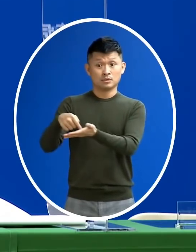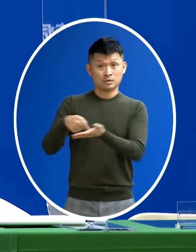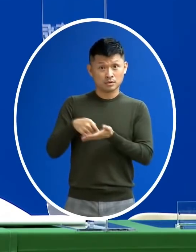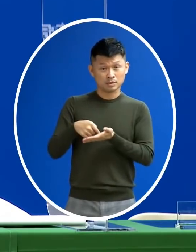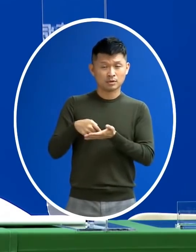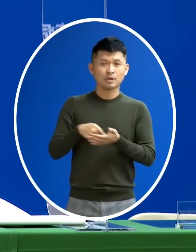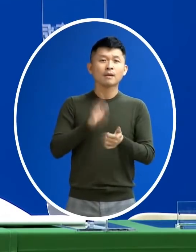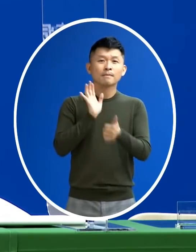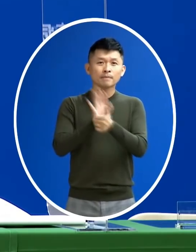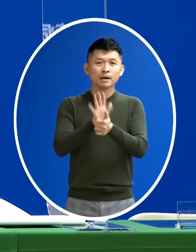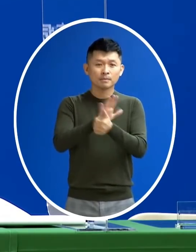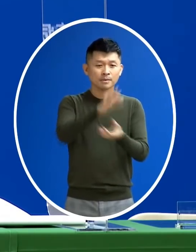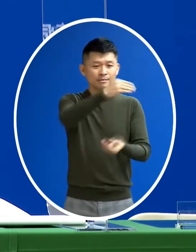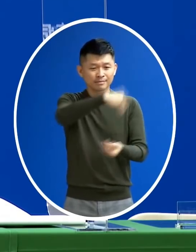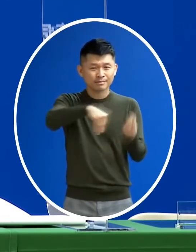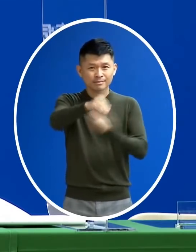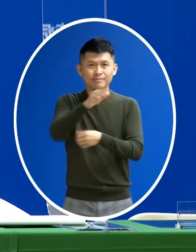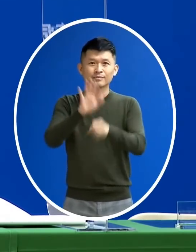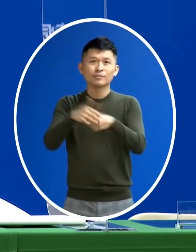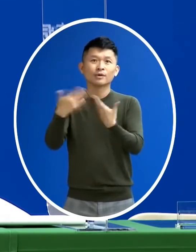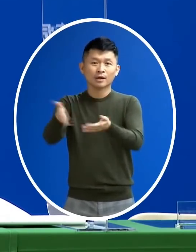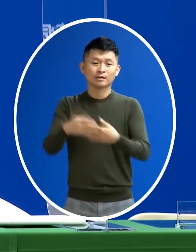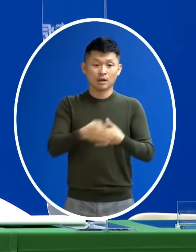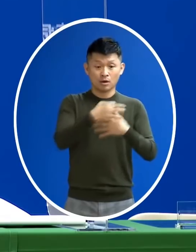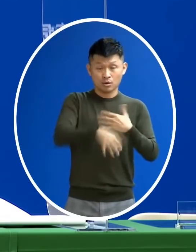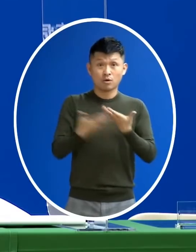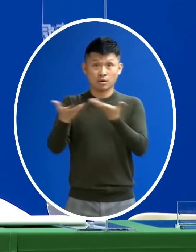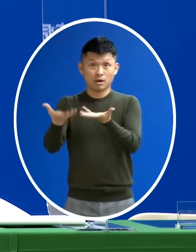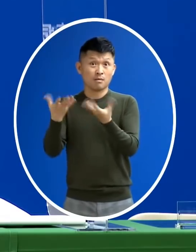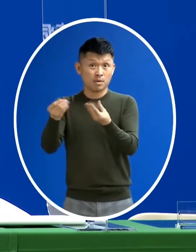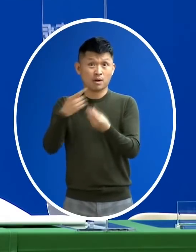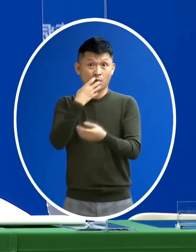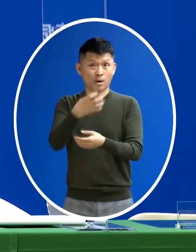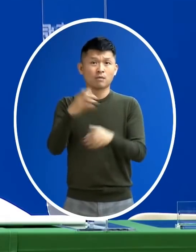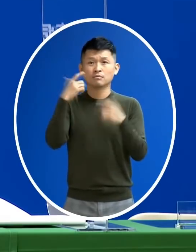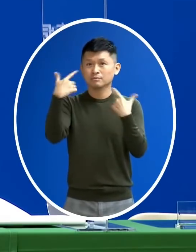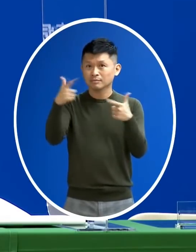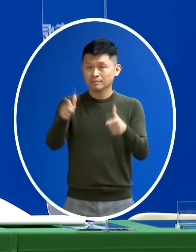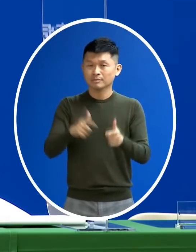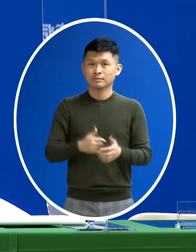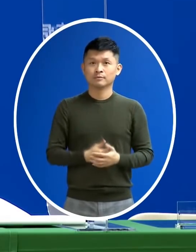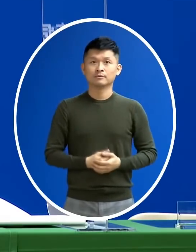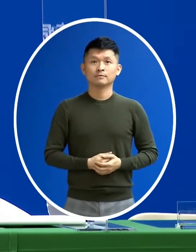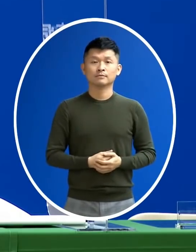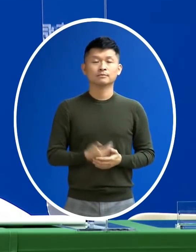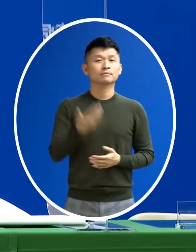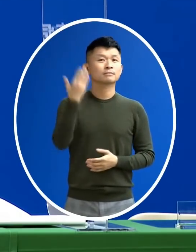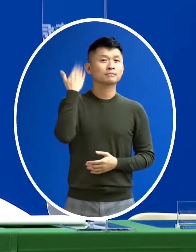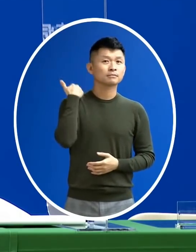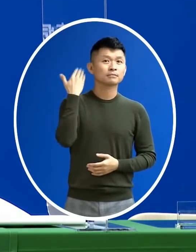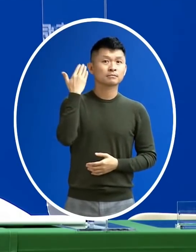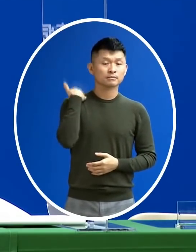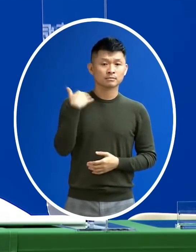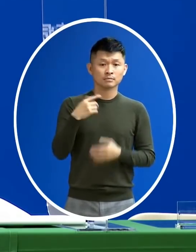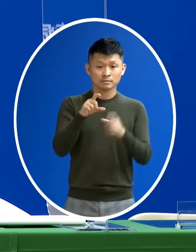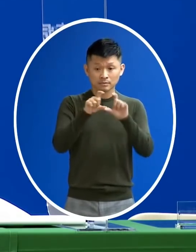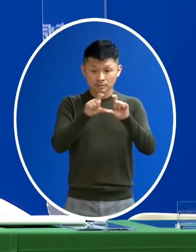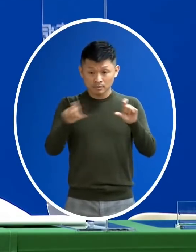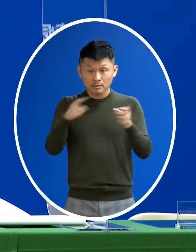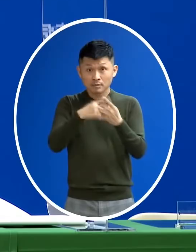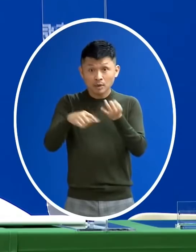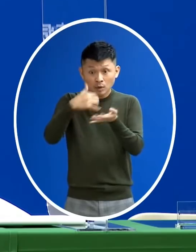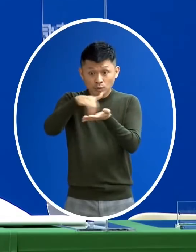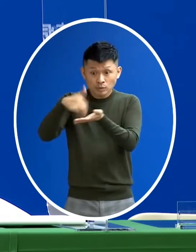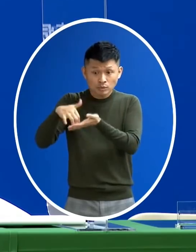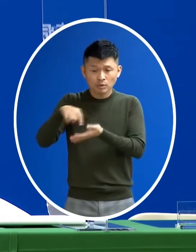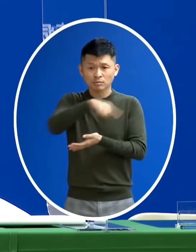忙去调度啦，不是说我们少了给他们，没有这个情形哦。就是说当初事实上量是多少，他们大